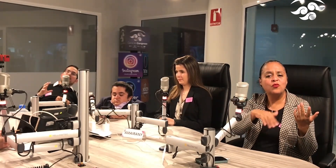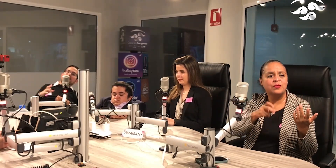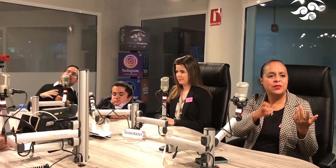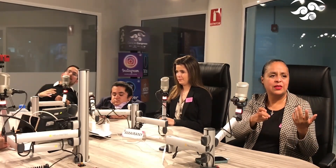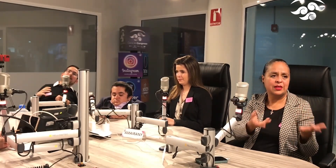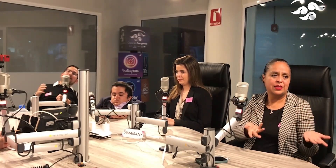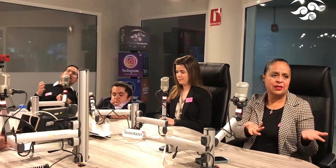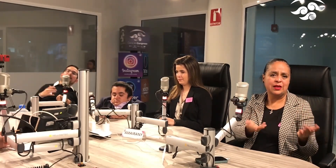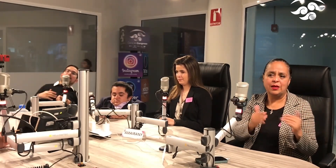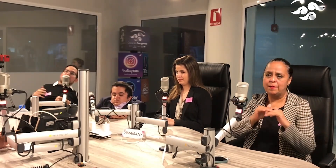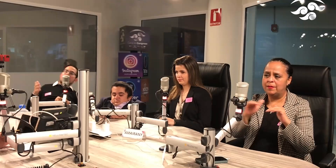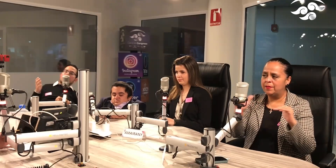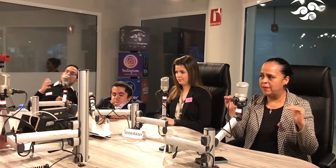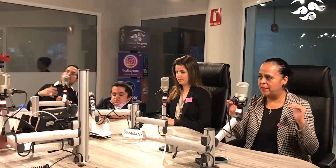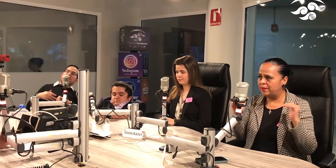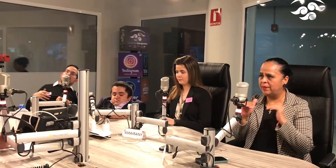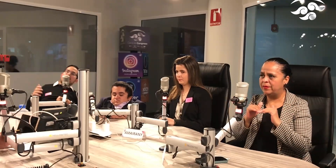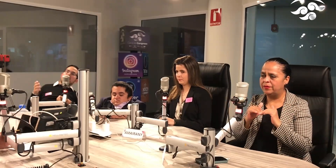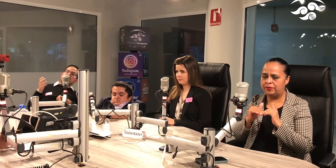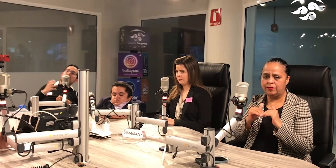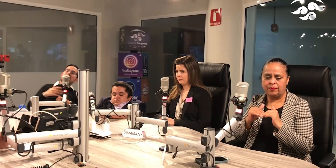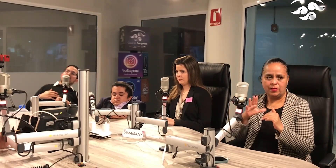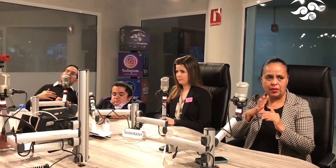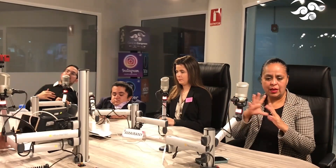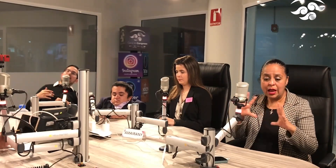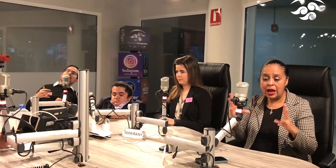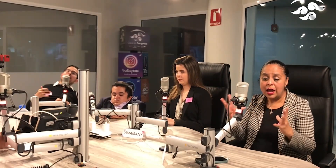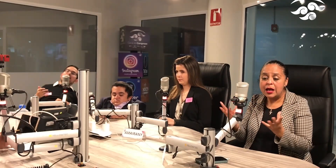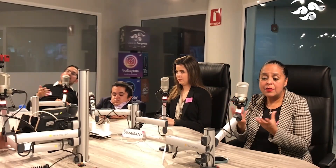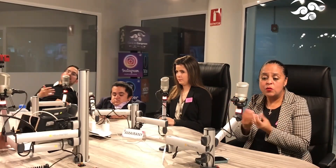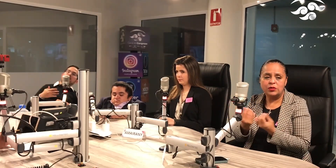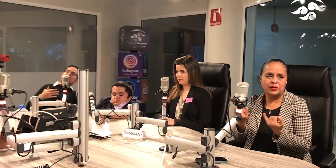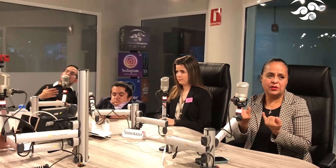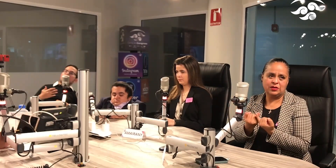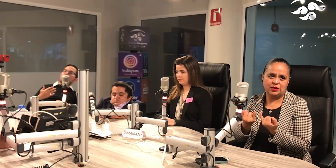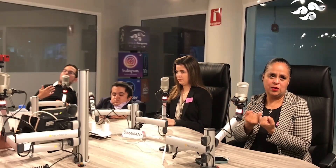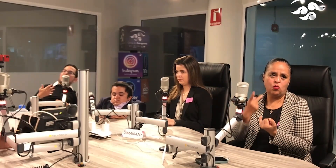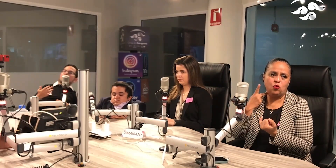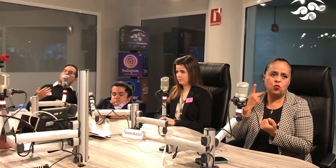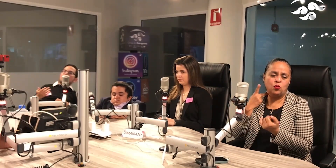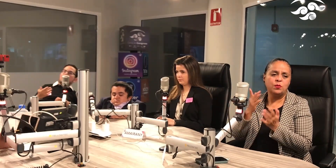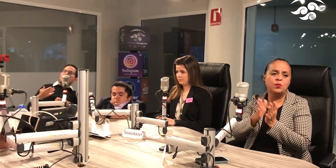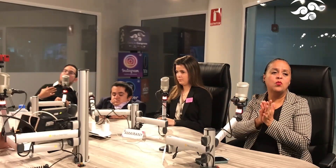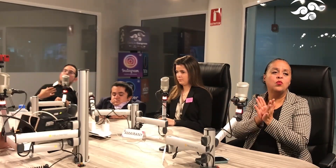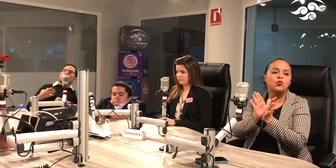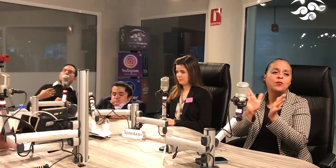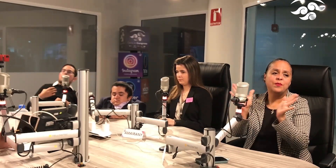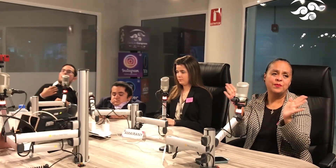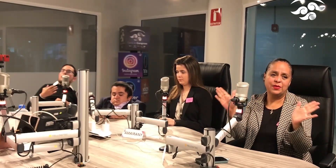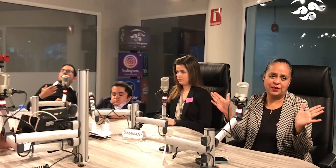esa paridad, y que se armonice también la parte de políticas públicas, porque